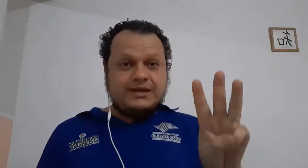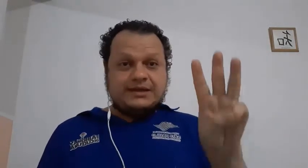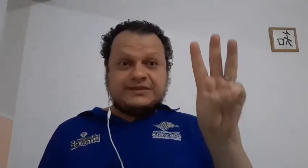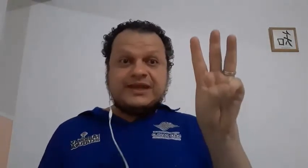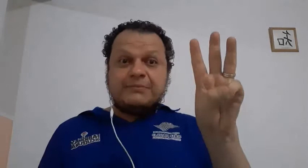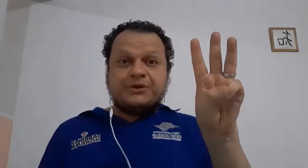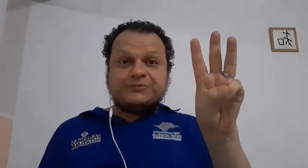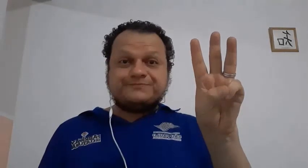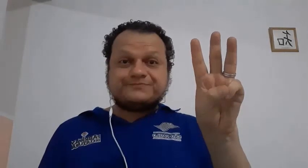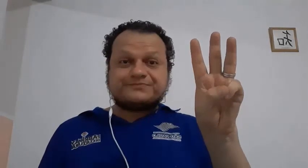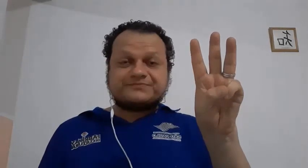W,